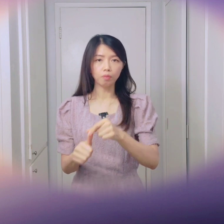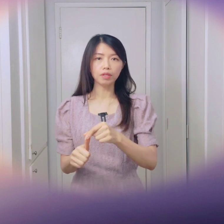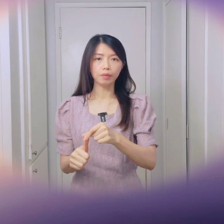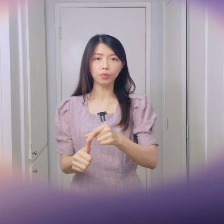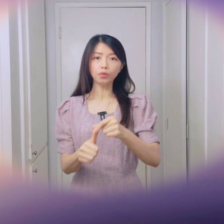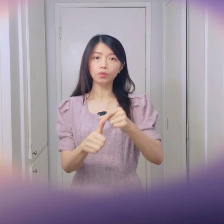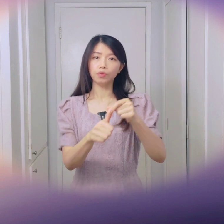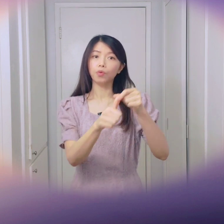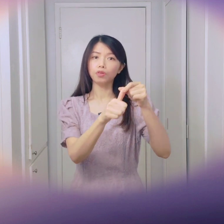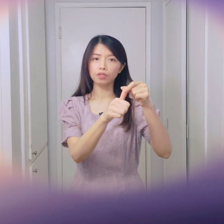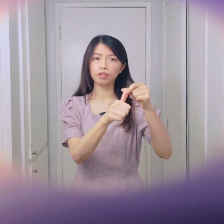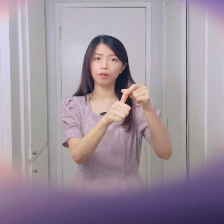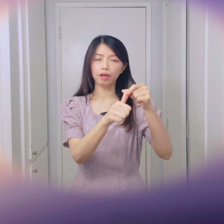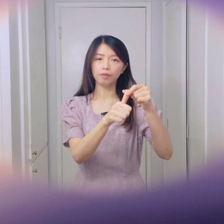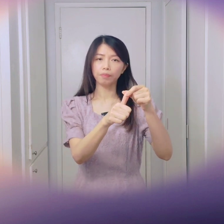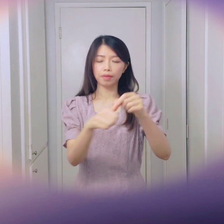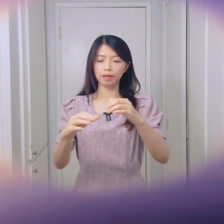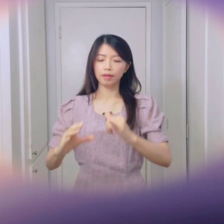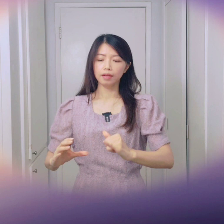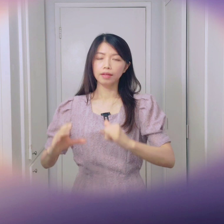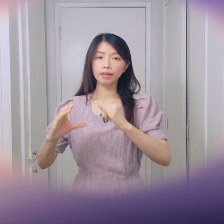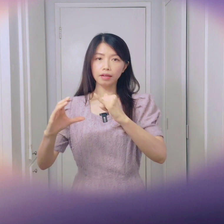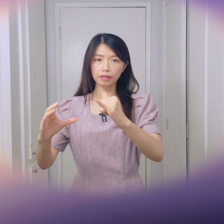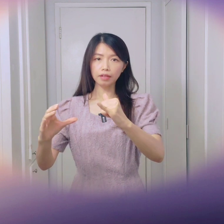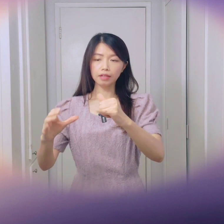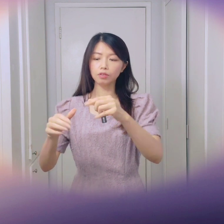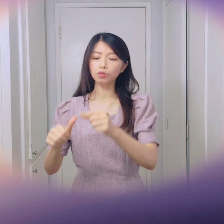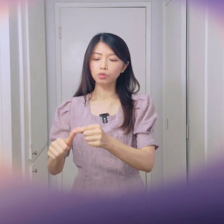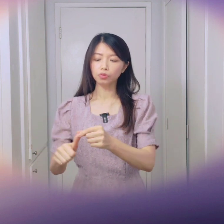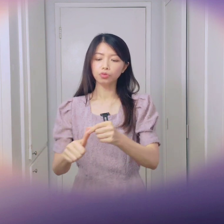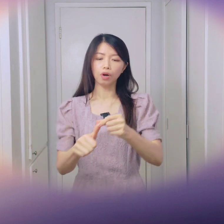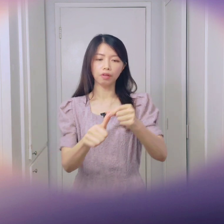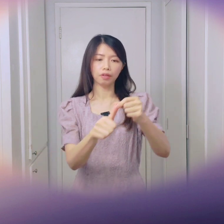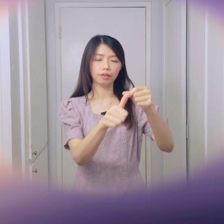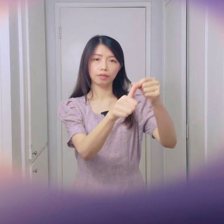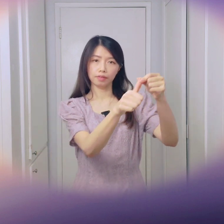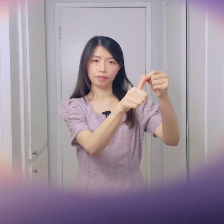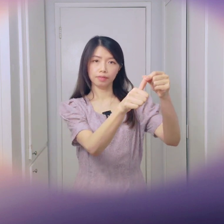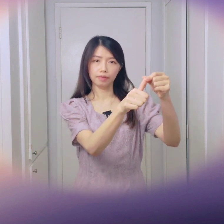왼손의 엄지를 잡고 위로 올려주시는 거예요. 세상을 하시고 구원.